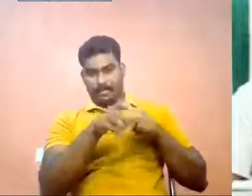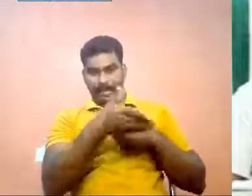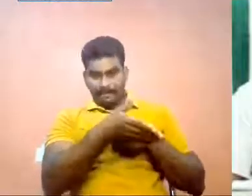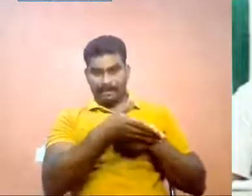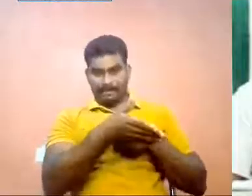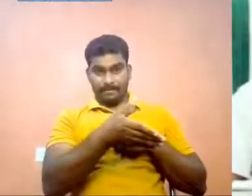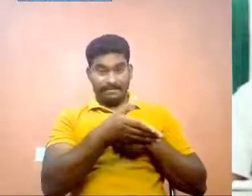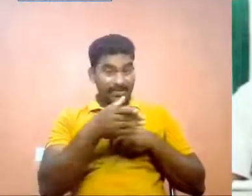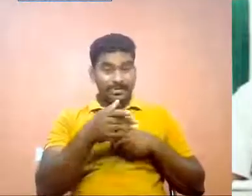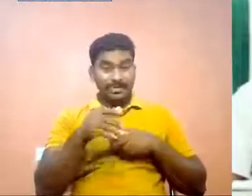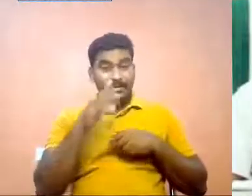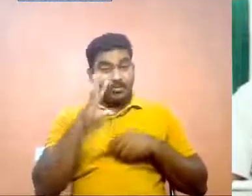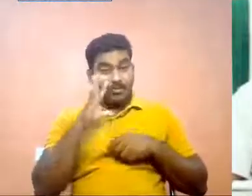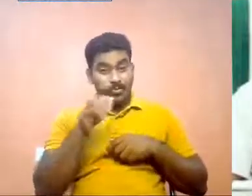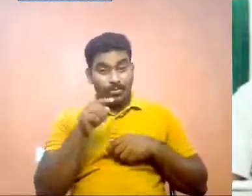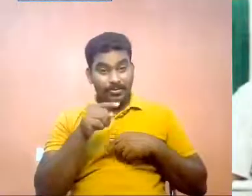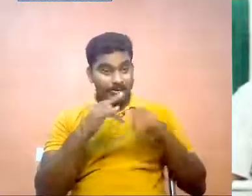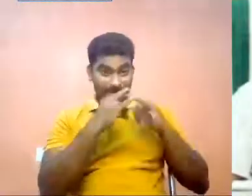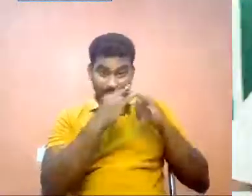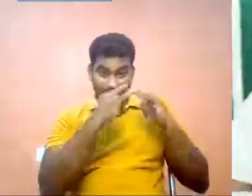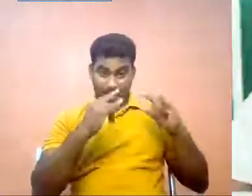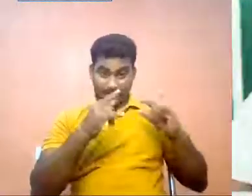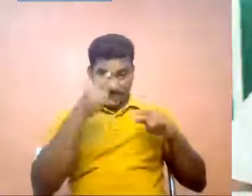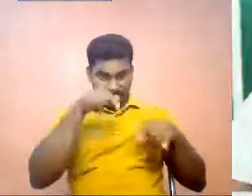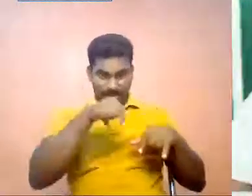ഇവരെ ഭദ്രമായ സ്ഥലത്ത് താമസിപ്പിക്കണം.